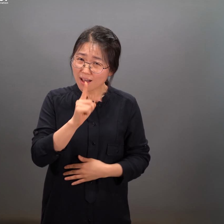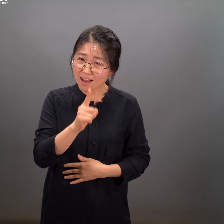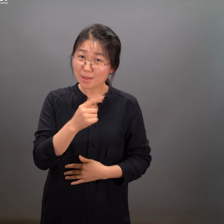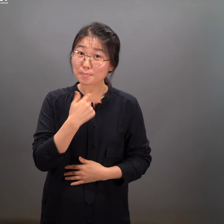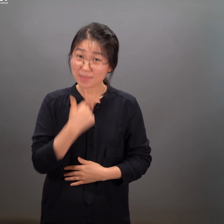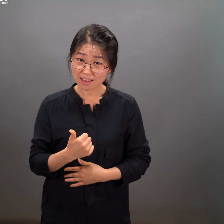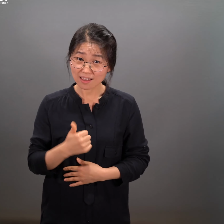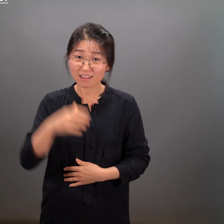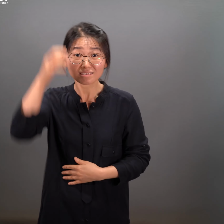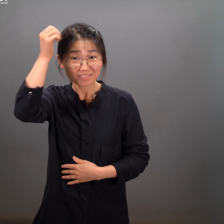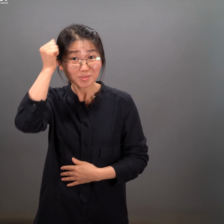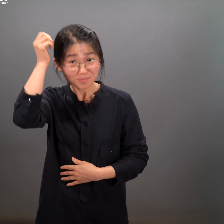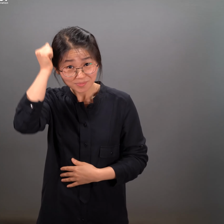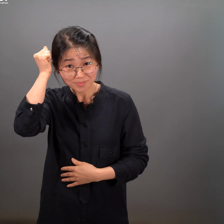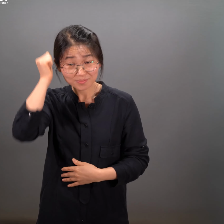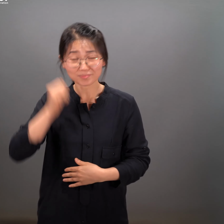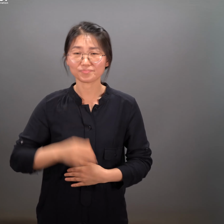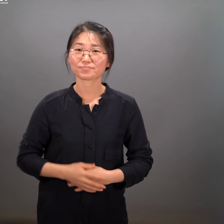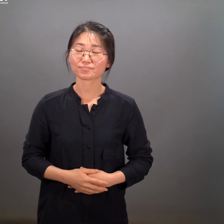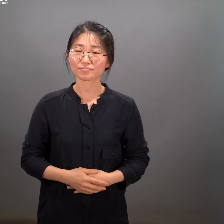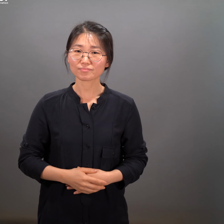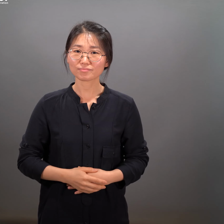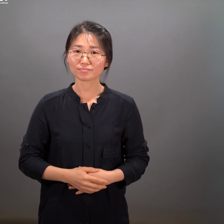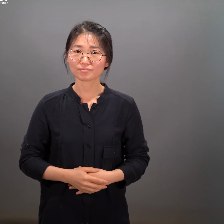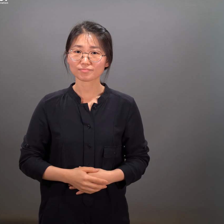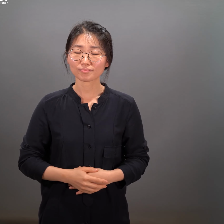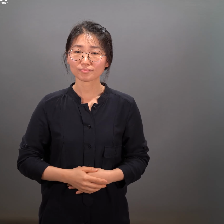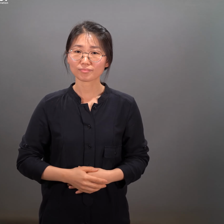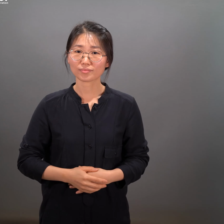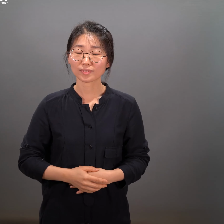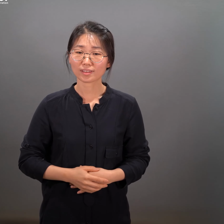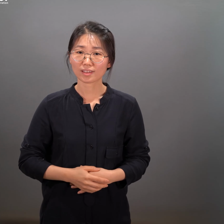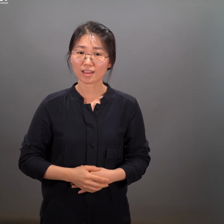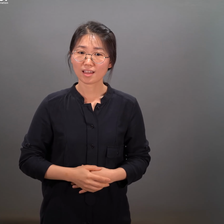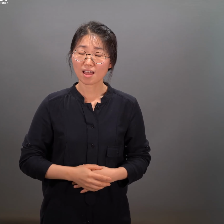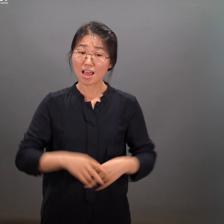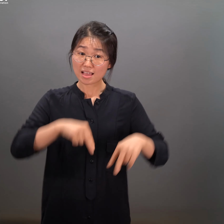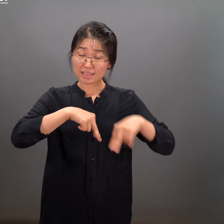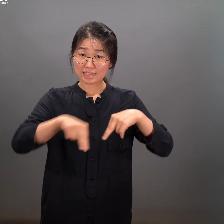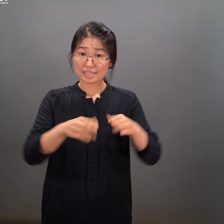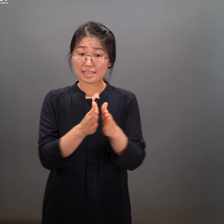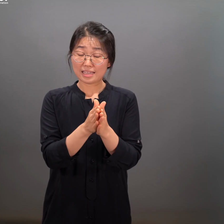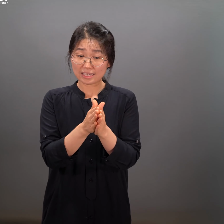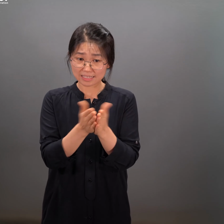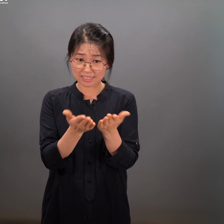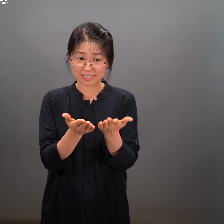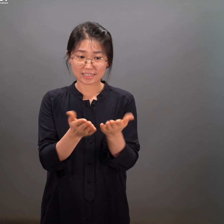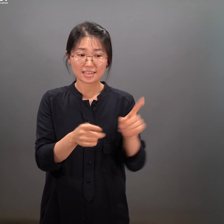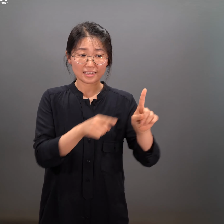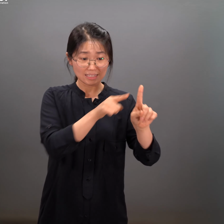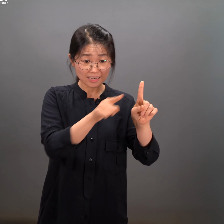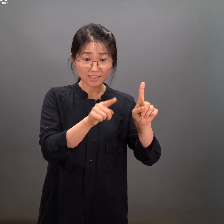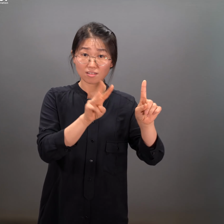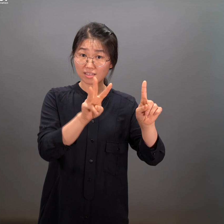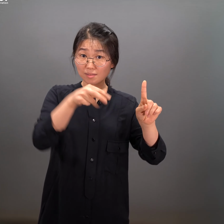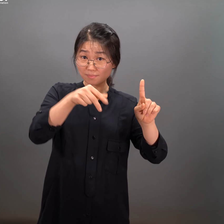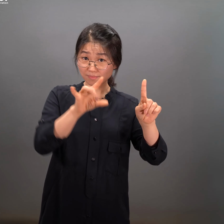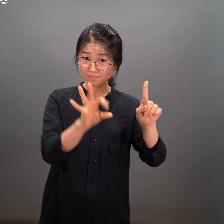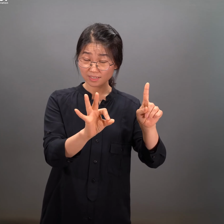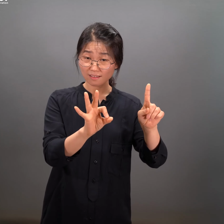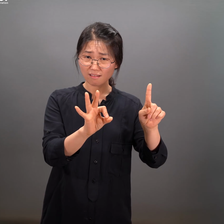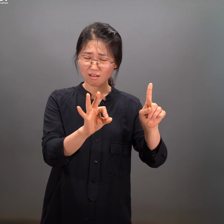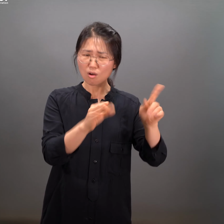제가 말씀을 드렸습니다. 기억나시죠? 사사기 1장부터 3장까지는요. 사사기를 기록한 역사가가